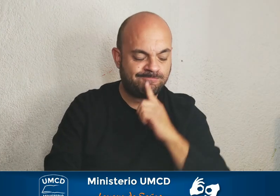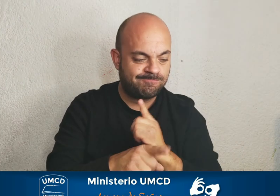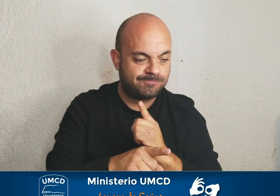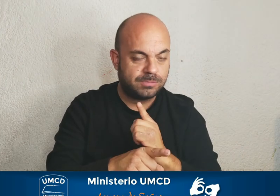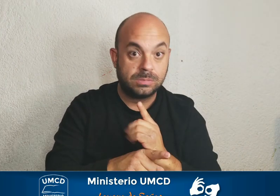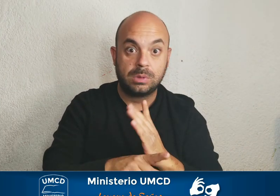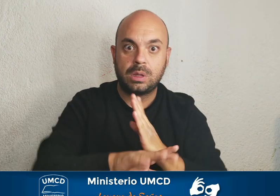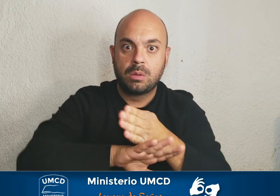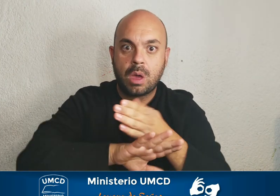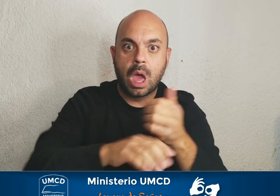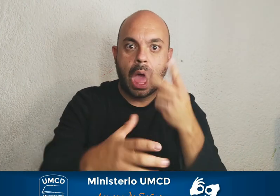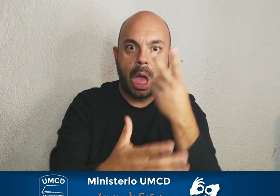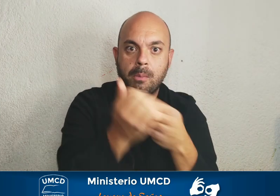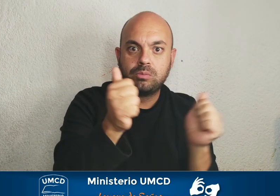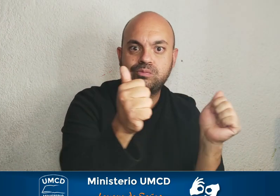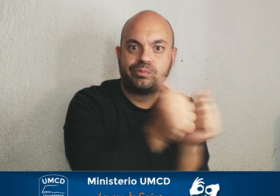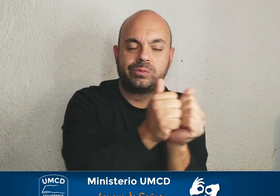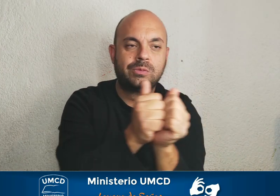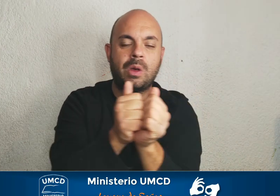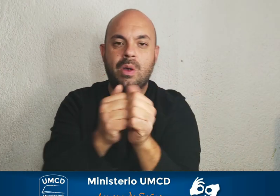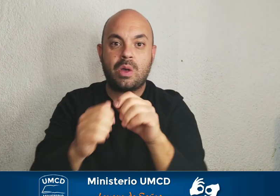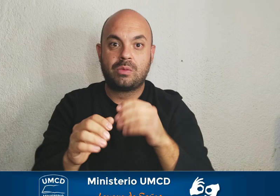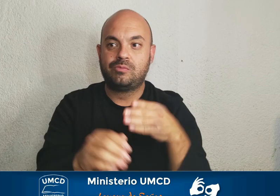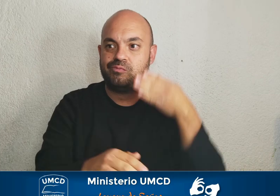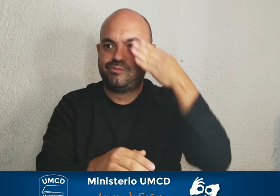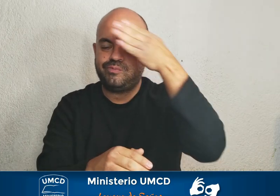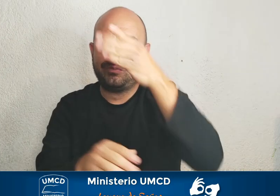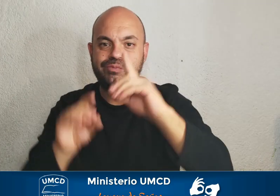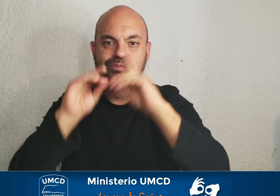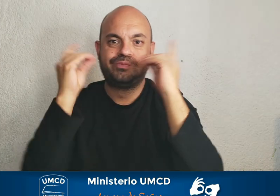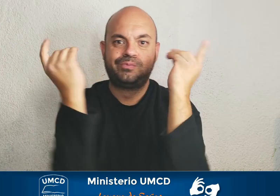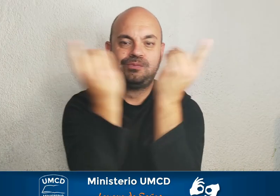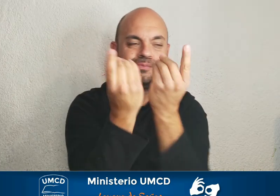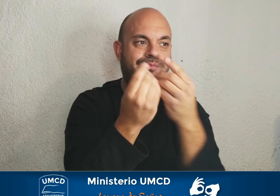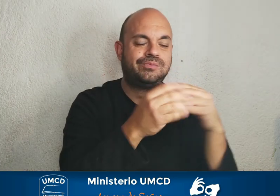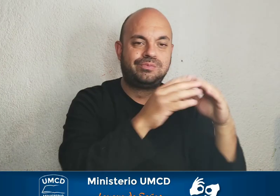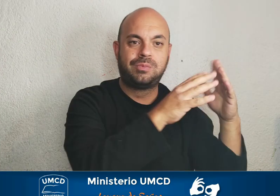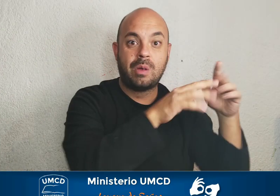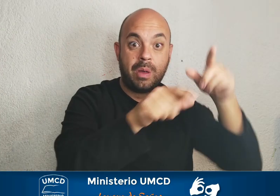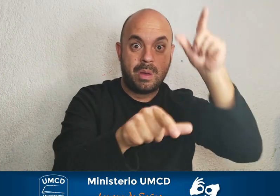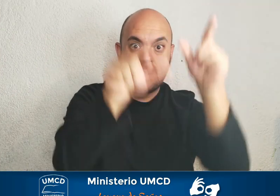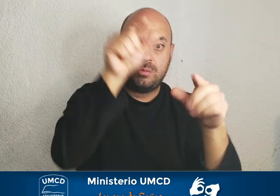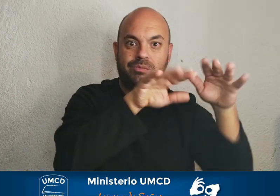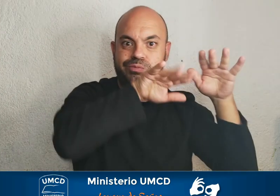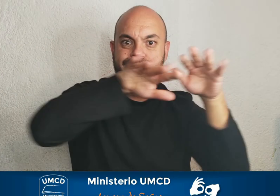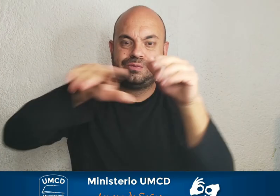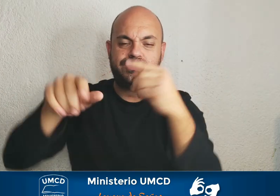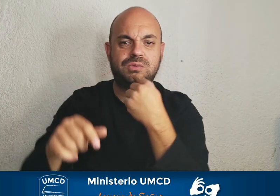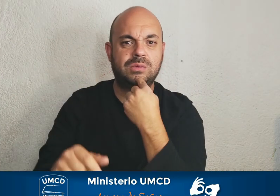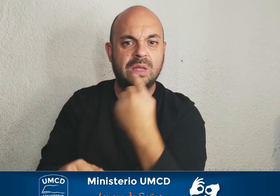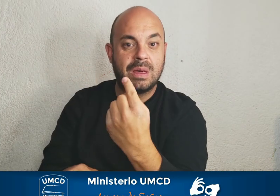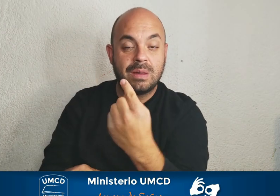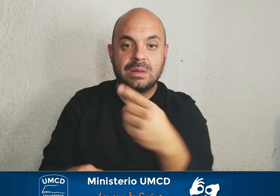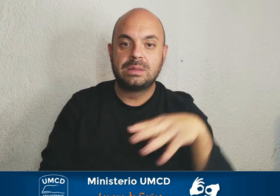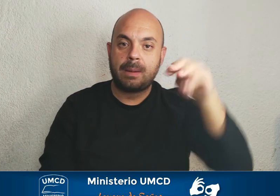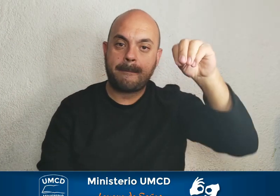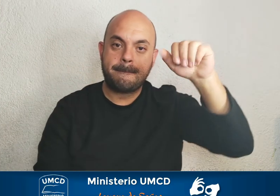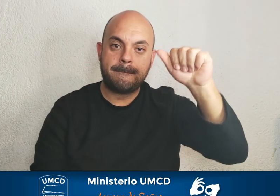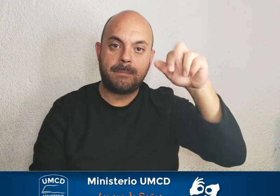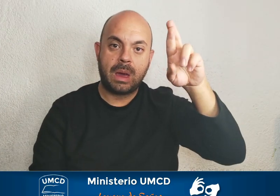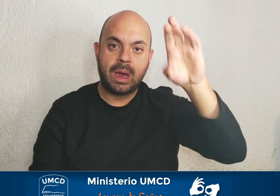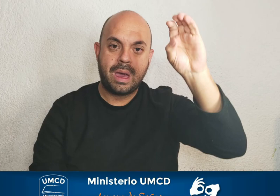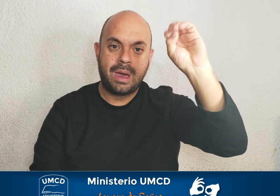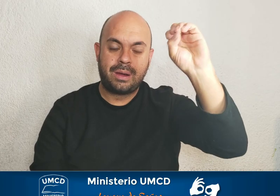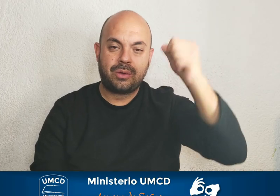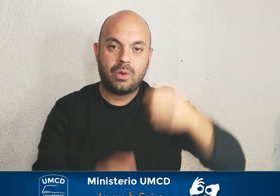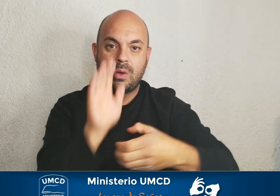encuentra juntos a los demás discípulos y a las demás personas que estaban alrededor, les llama y dice Marcos en el capítulo 8,